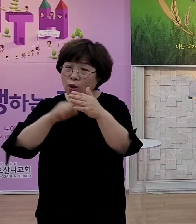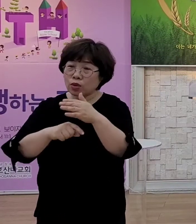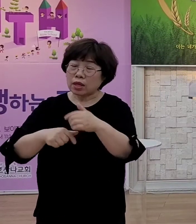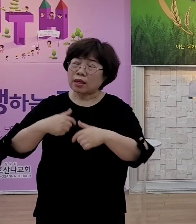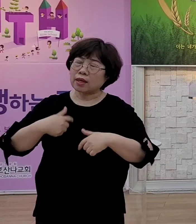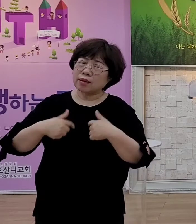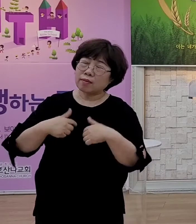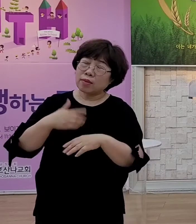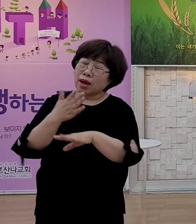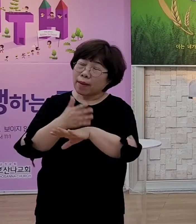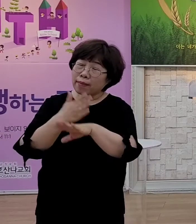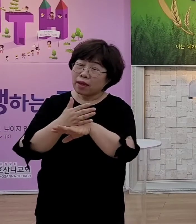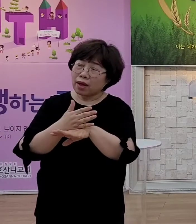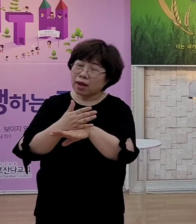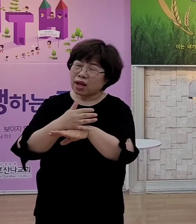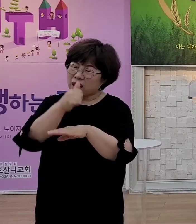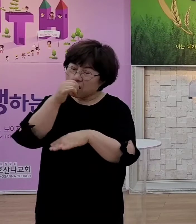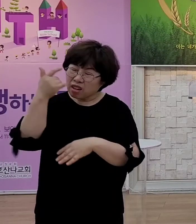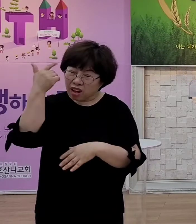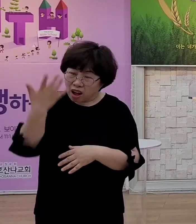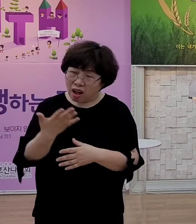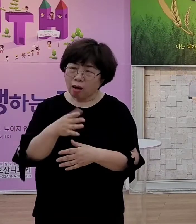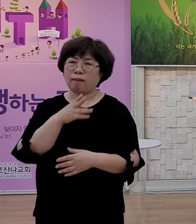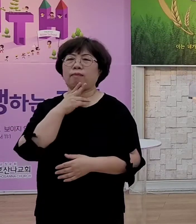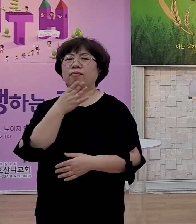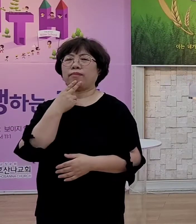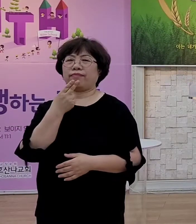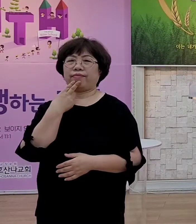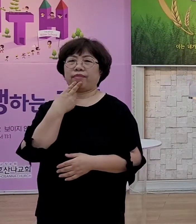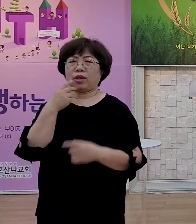감사하고 만족했을까요? 그렇지 않았어요.